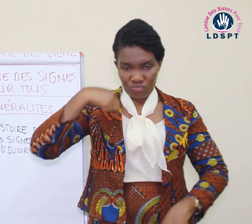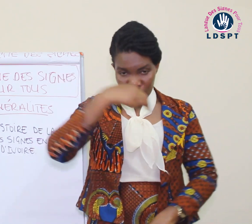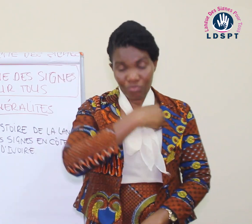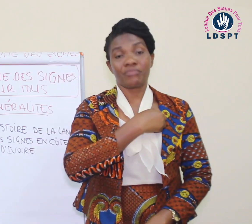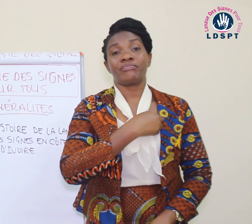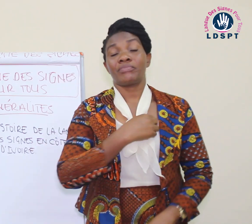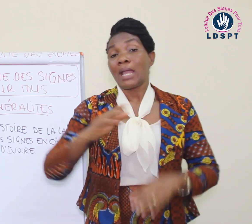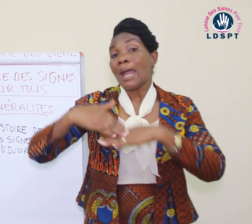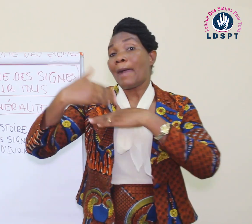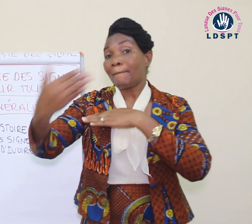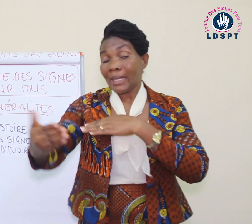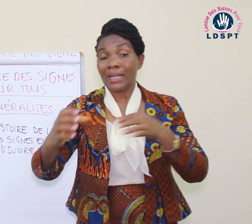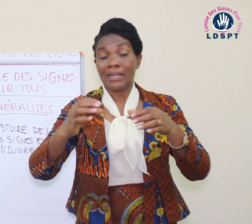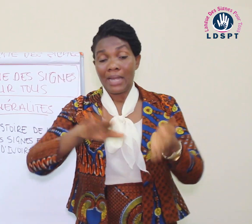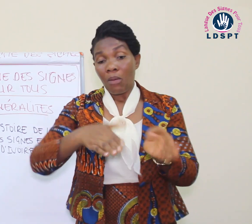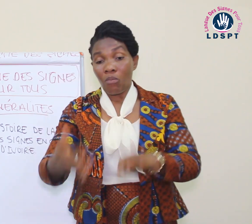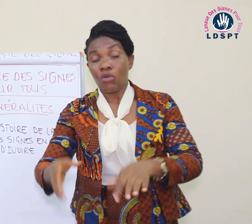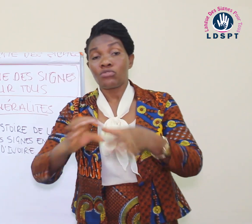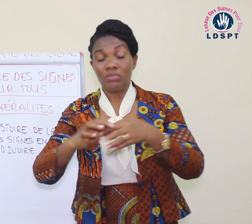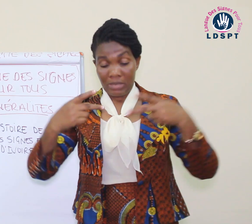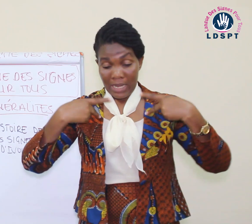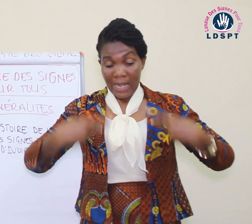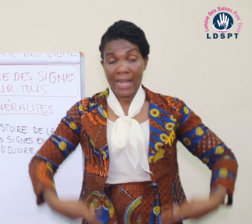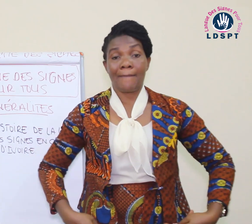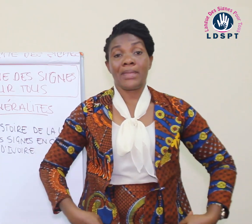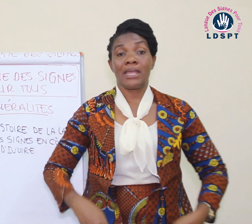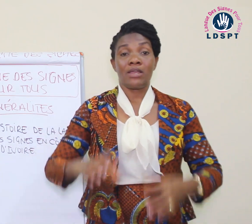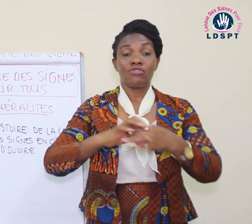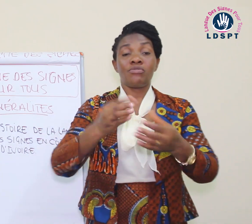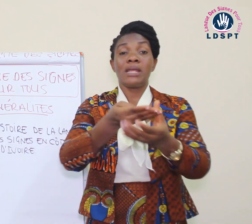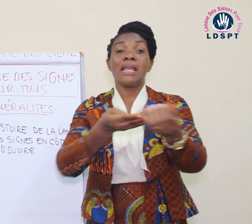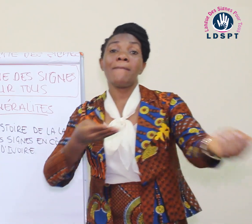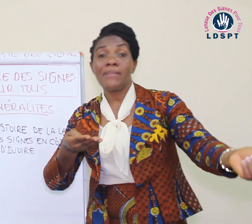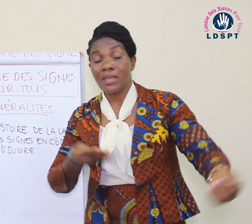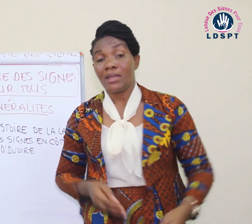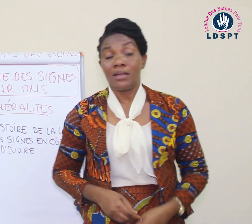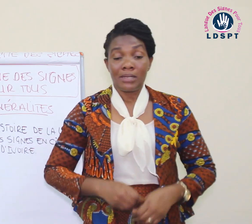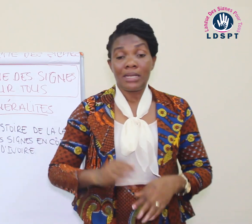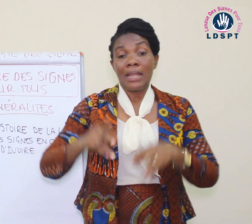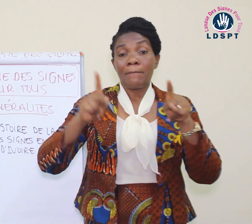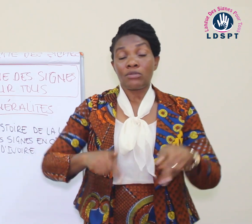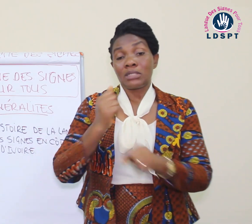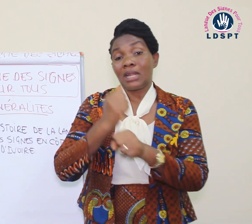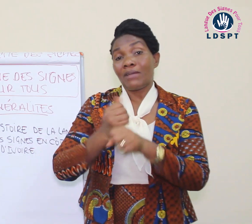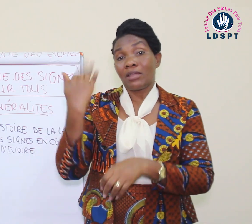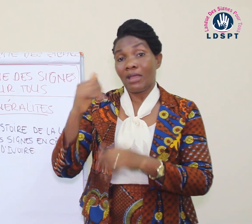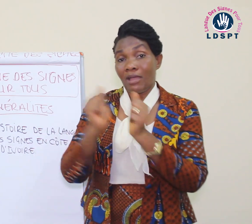la mort de l'abbé de l'Épée, ses successeurs prirent la relève, ce qui a